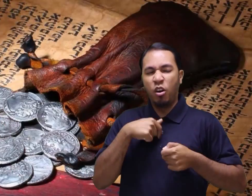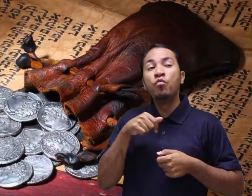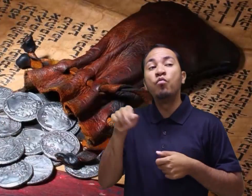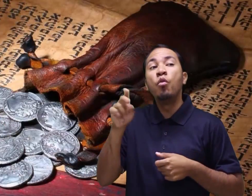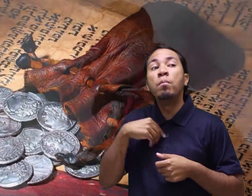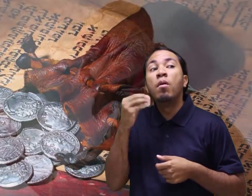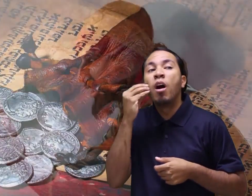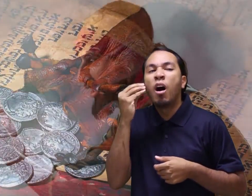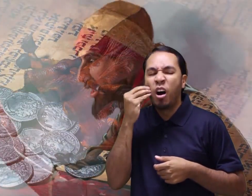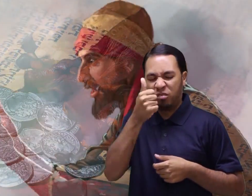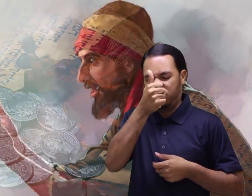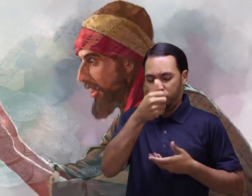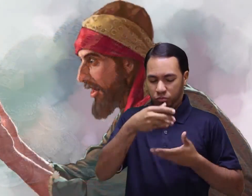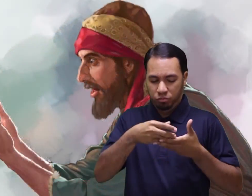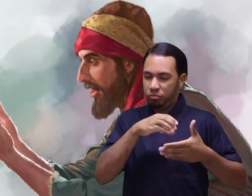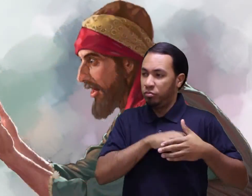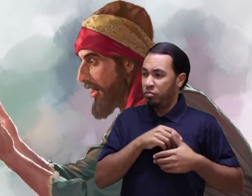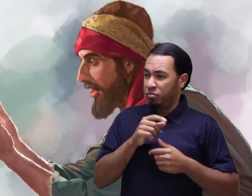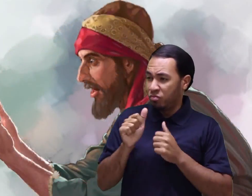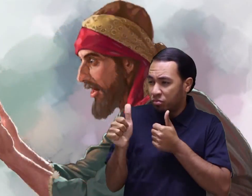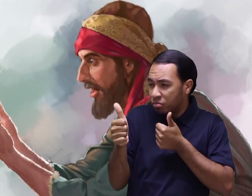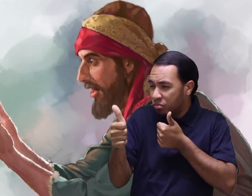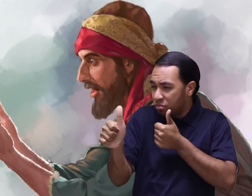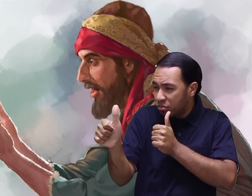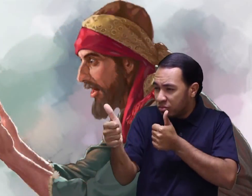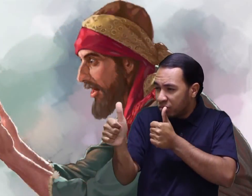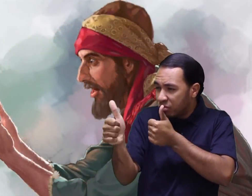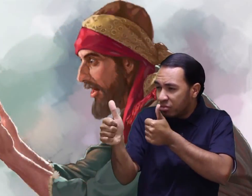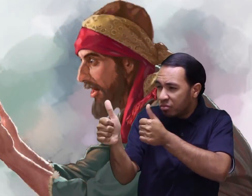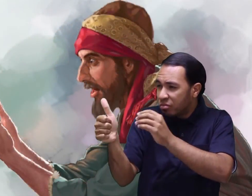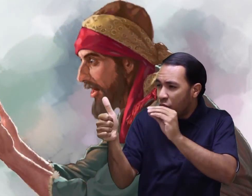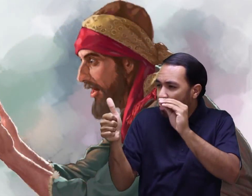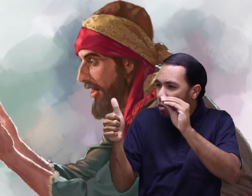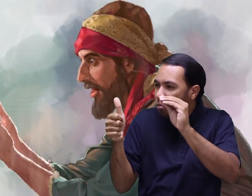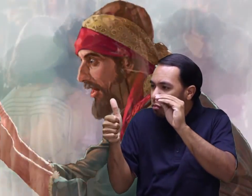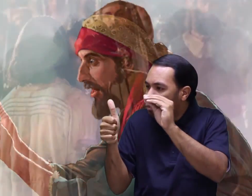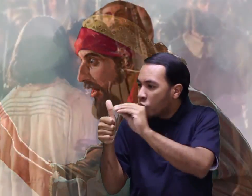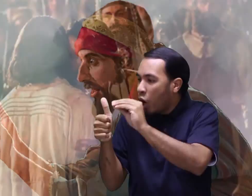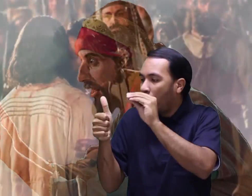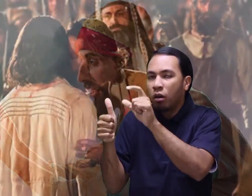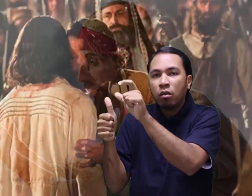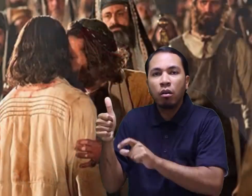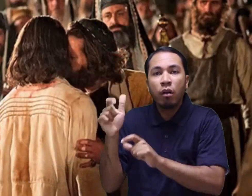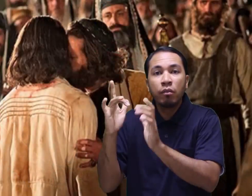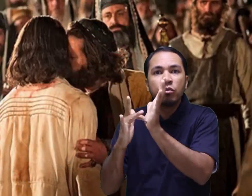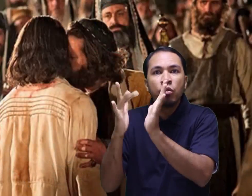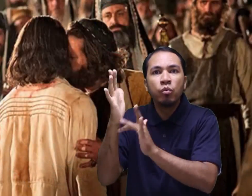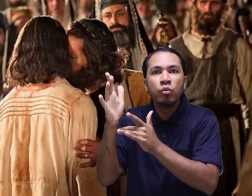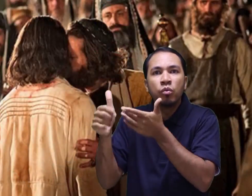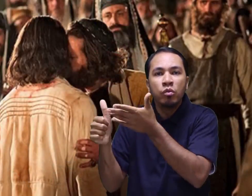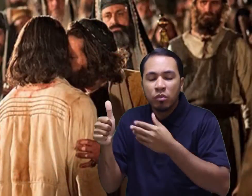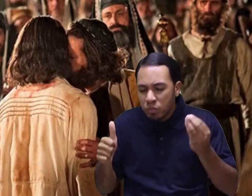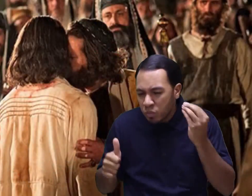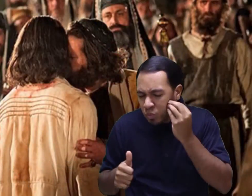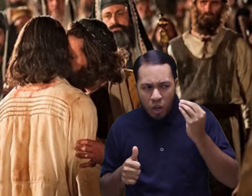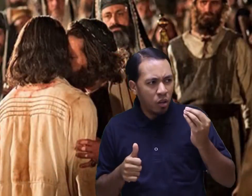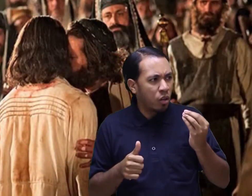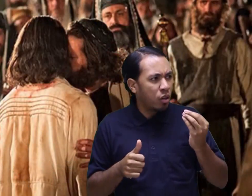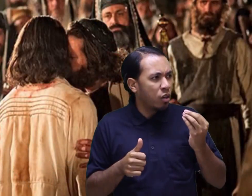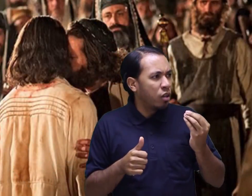para atrair a Jesus. Judas foi seduzido pelo dinheiro, vendeu a Jesus e com um beijo o traiu. Ao